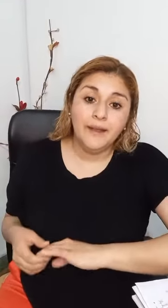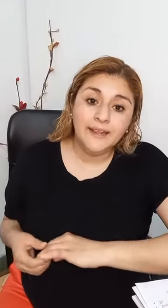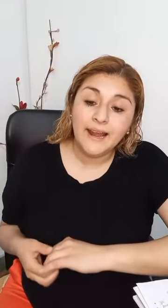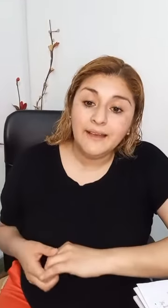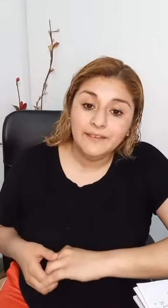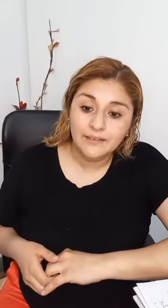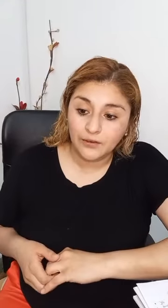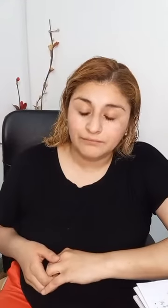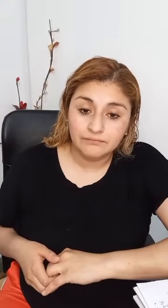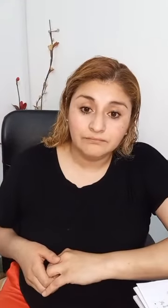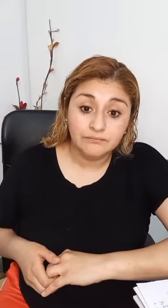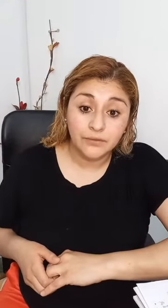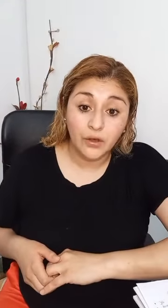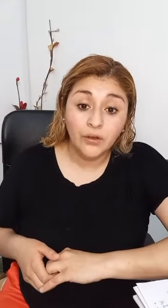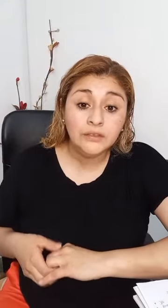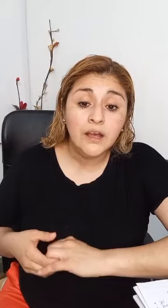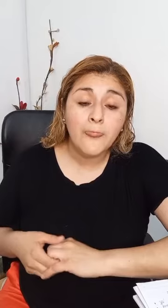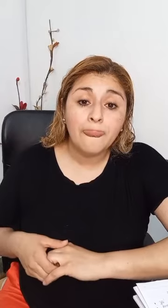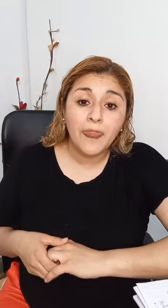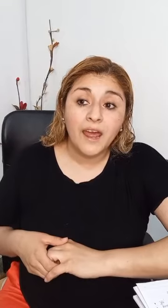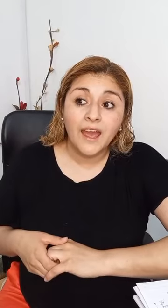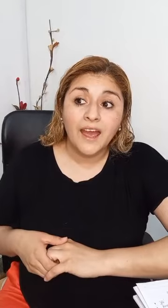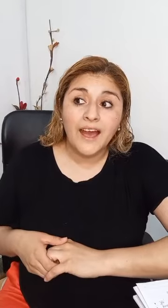esta problemática en la edición, ¿no?